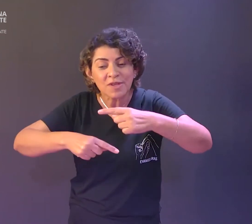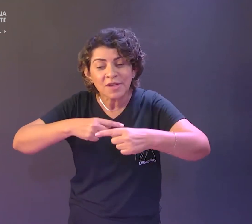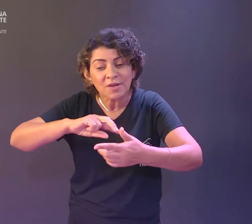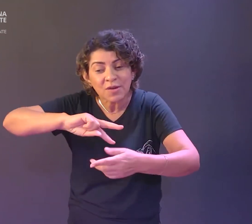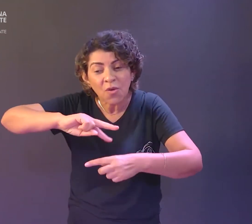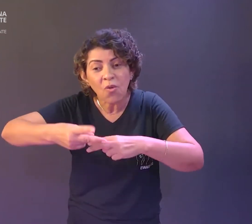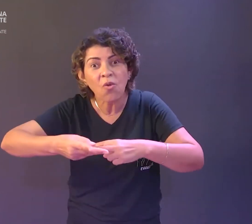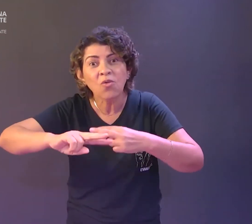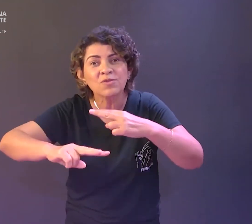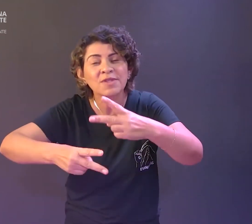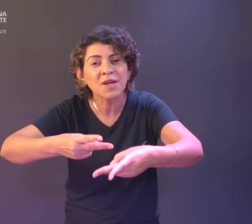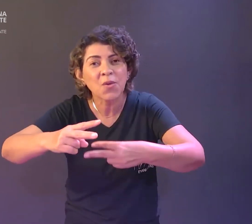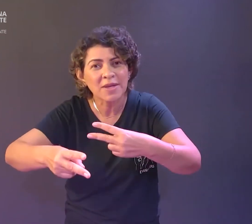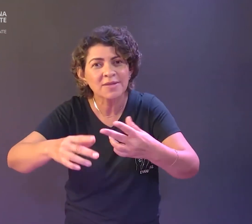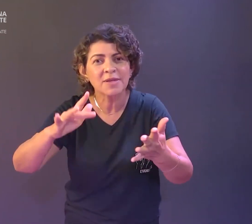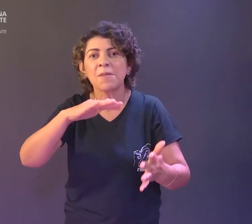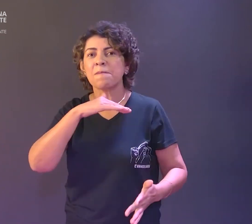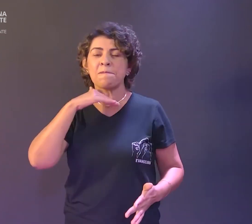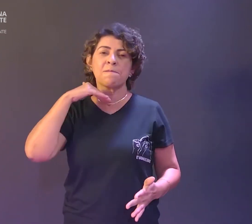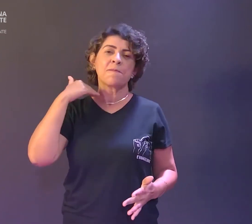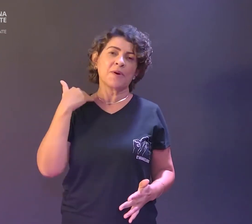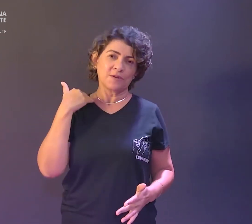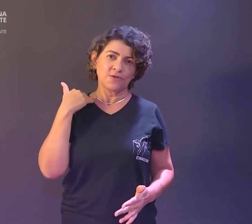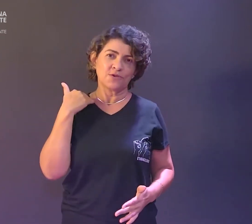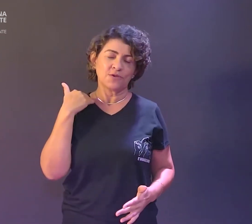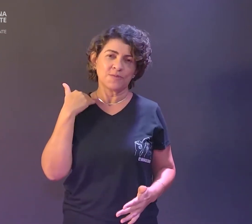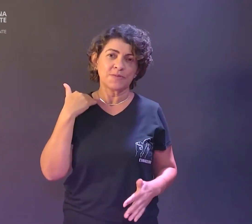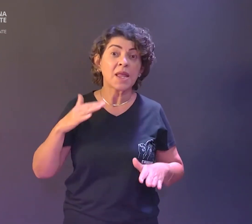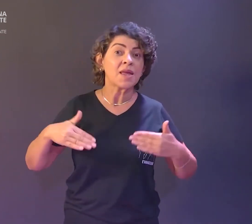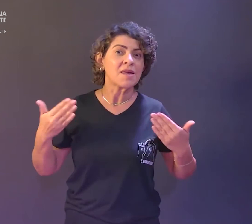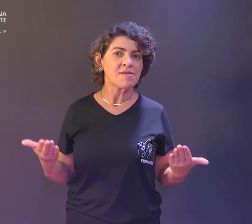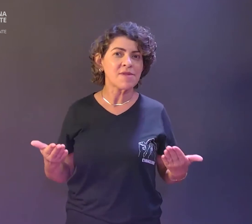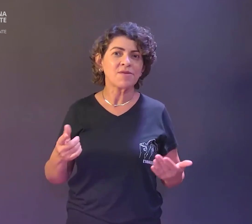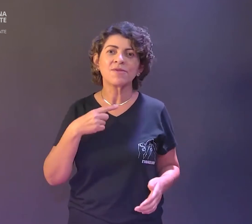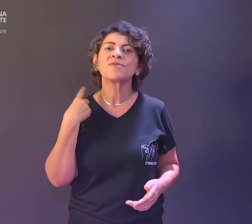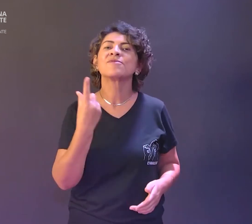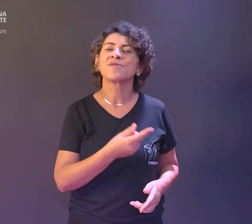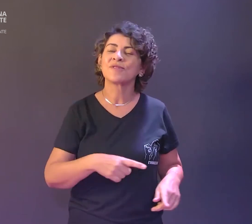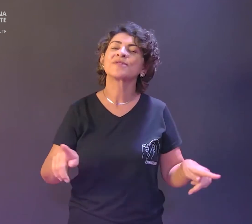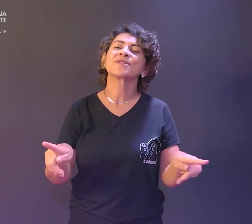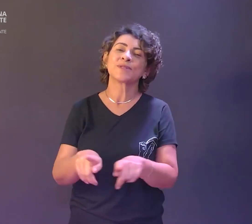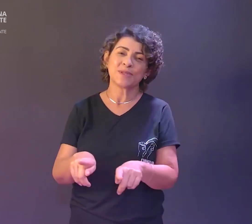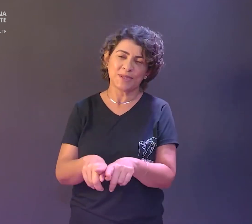muitas vezes, sem percebermos, nossos próprios desejos por dinheiro,